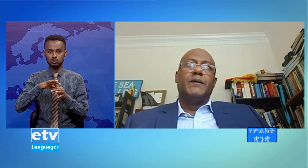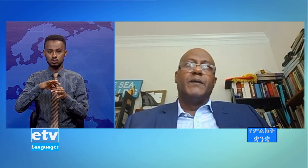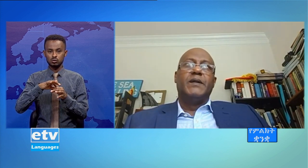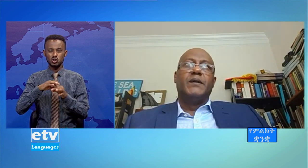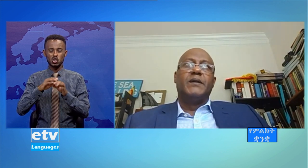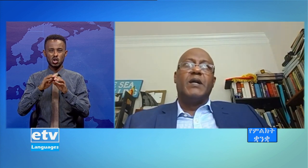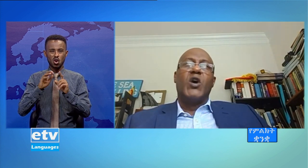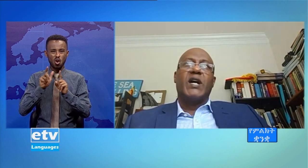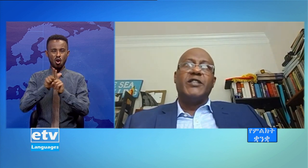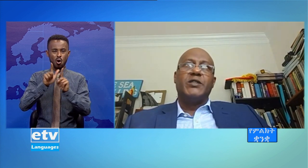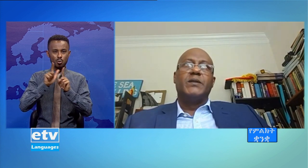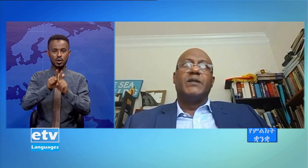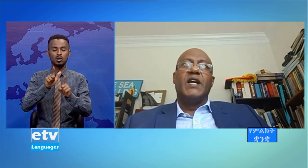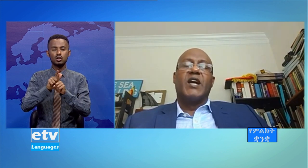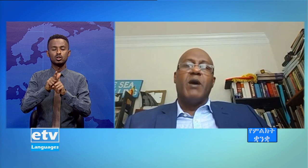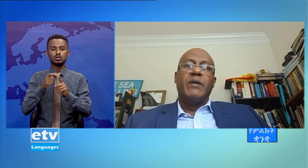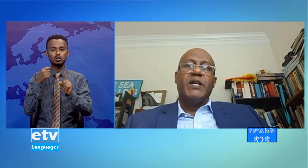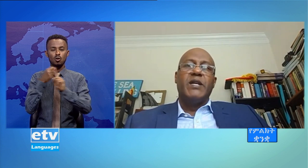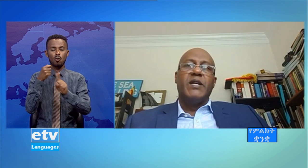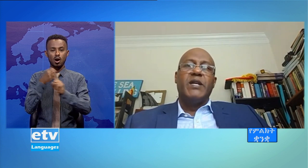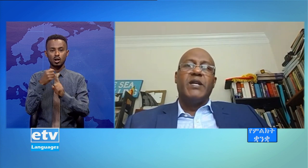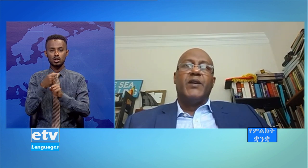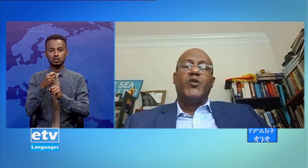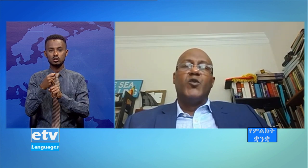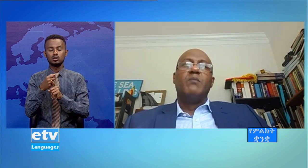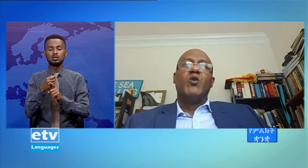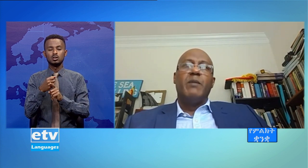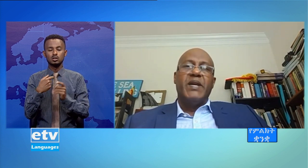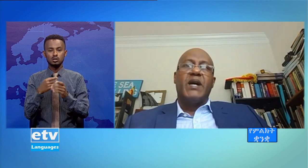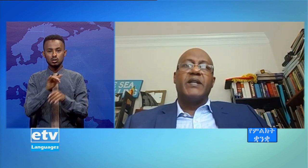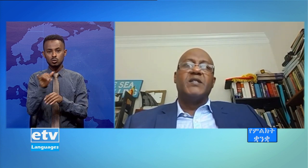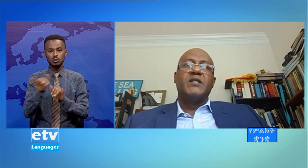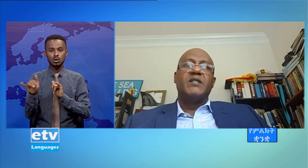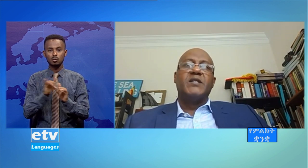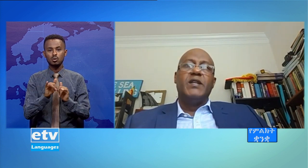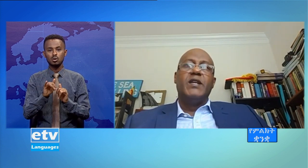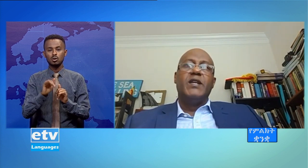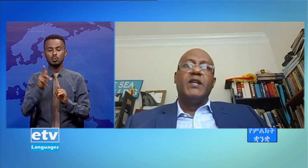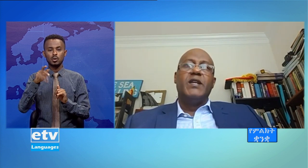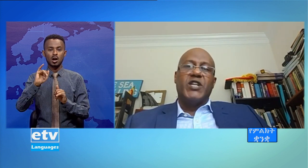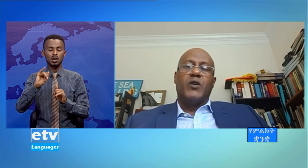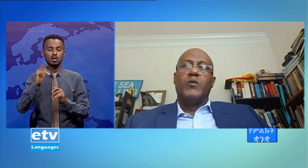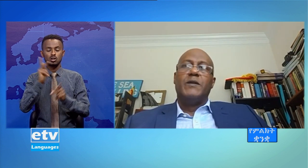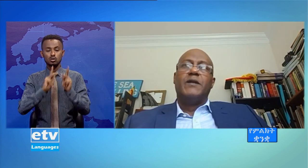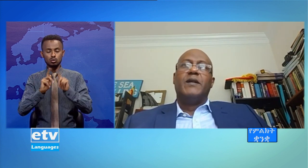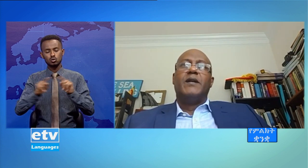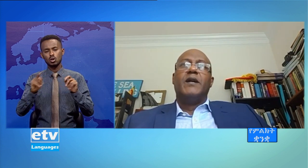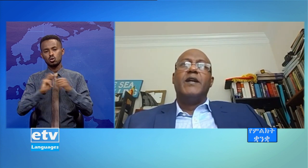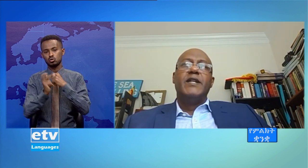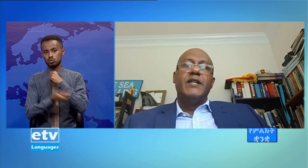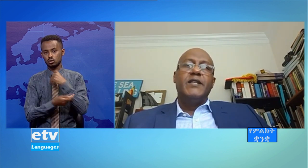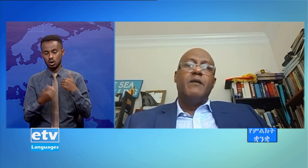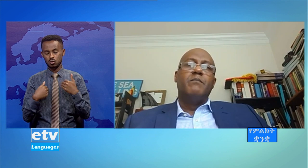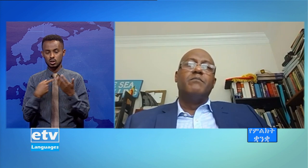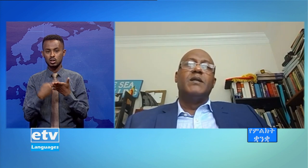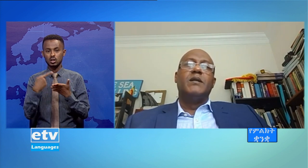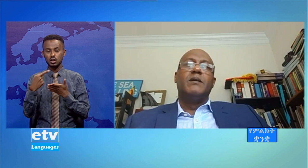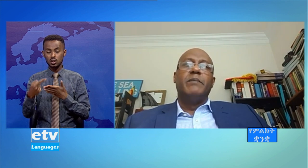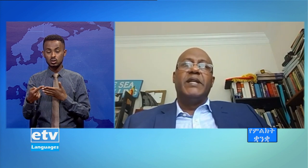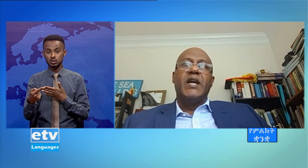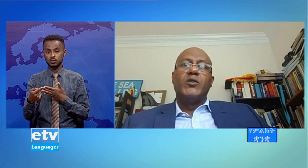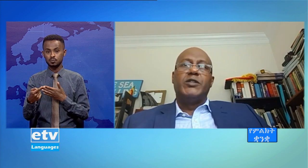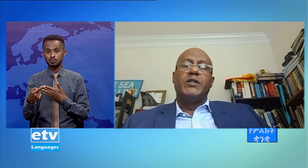የሎቢ ተሟጋች የአግባቢ እንዲሁም ደግሞ የፒአር የህዝብ ግንኙነት ድርጅቶች አሉ።